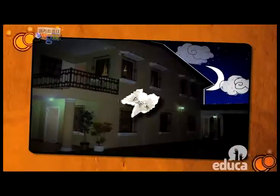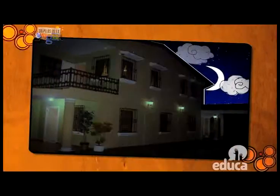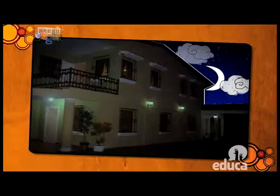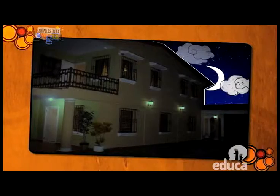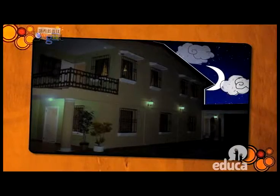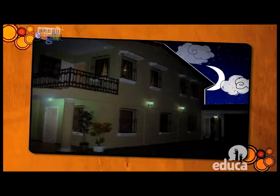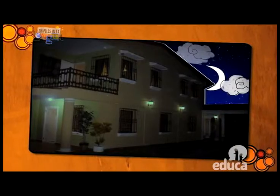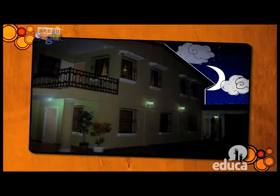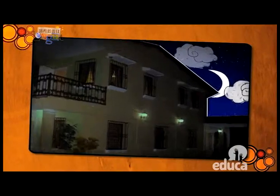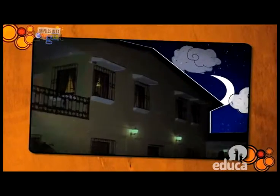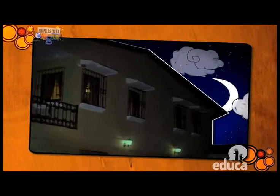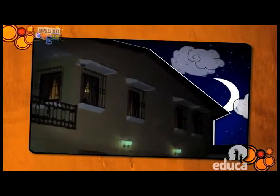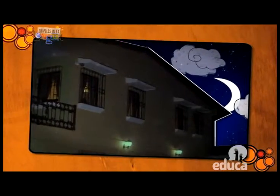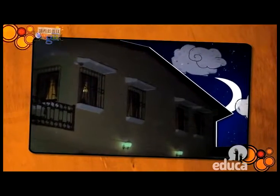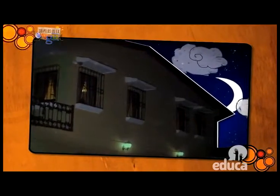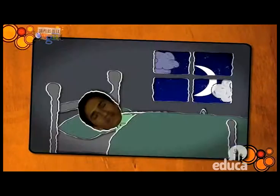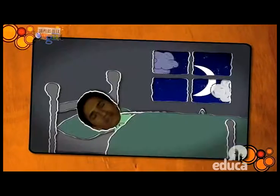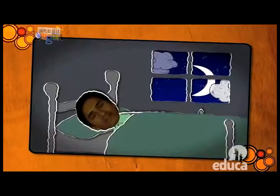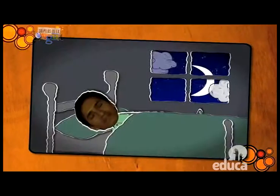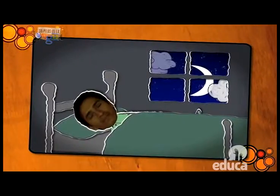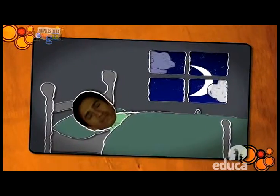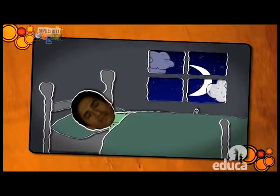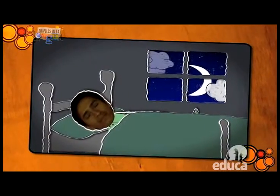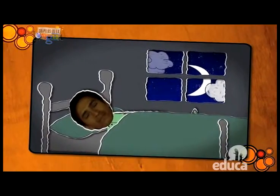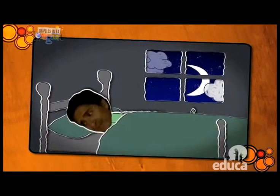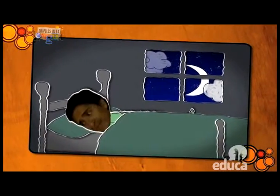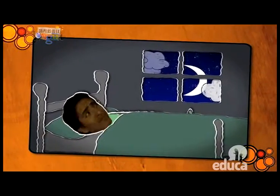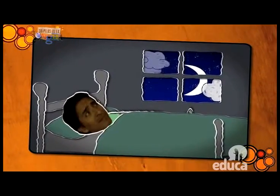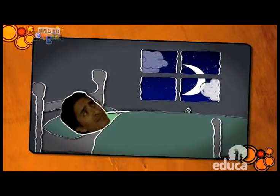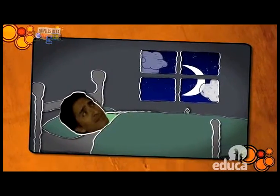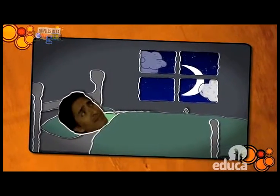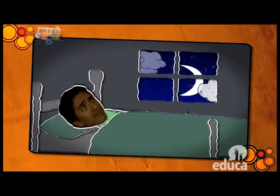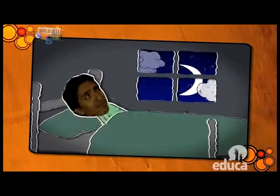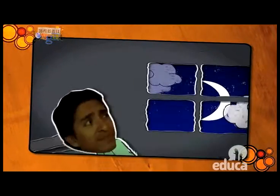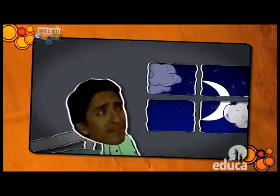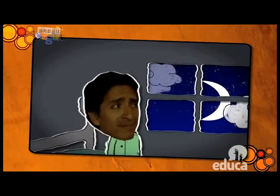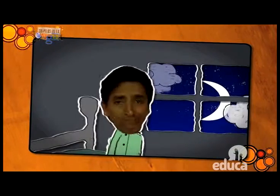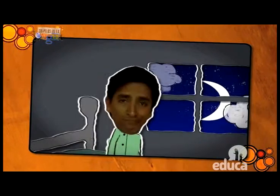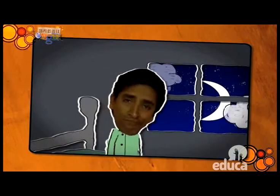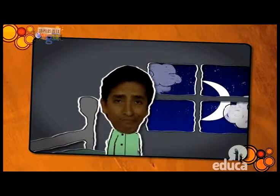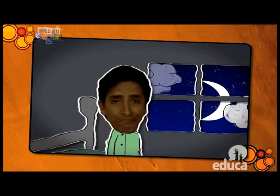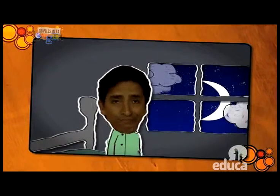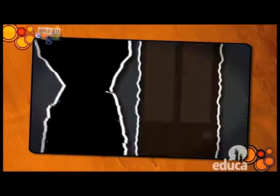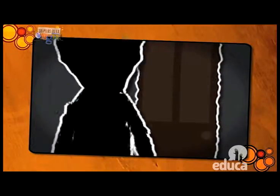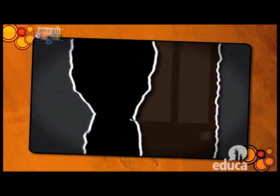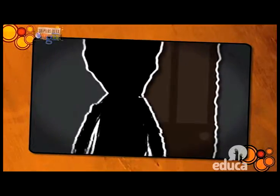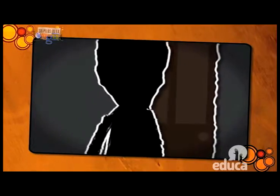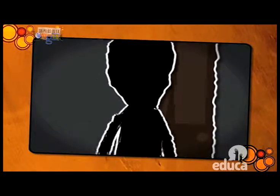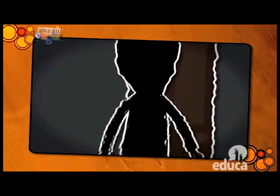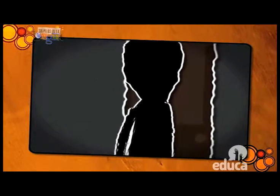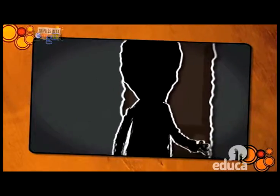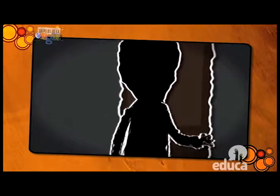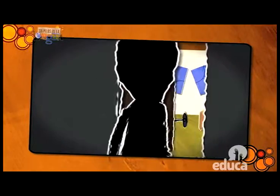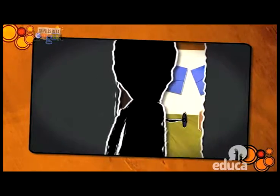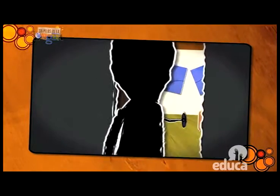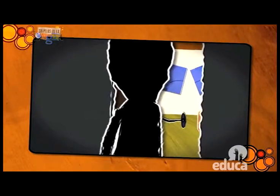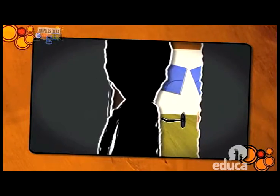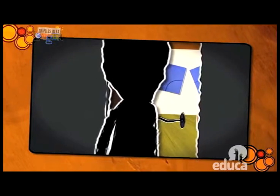Yo estaba en casa, en mi cuarto, y sentí vibraciones extrañas. Me levanté, abrí la puerta y vi que en la sala estaba toda